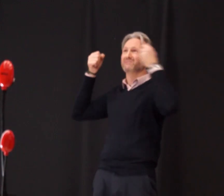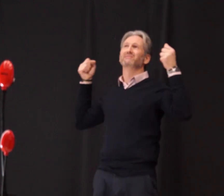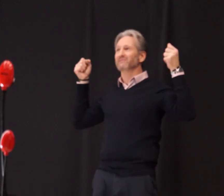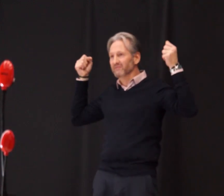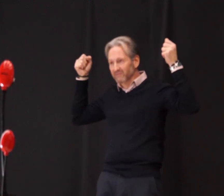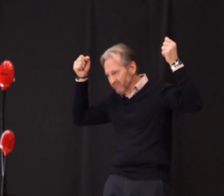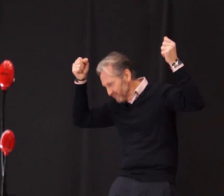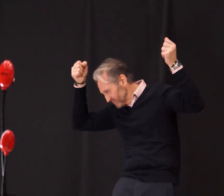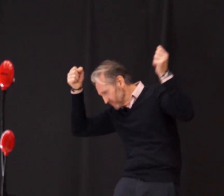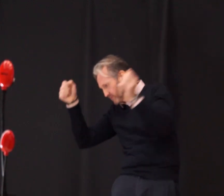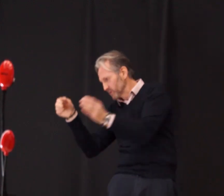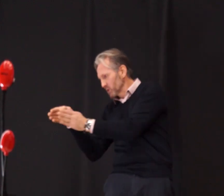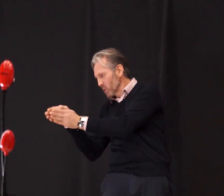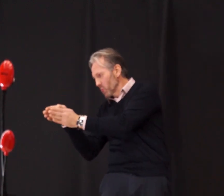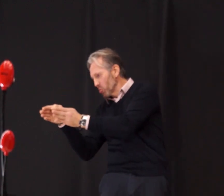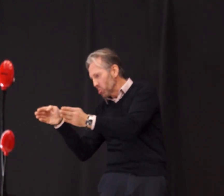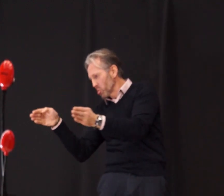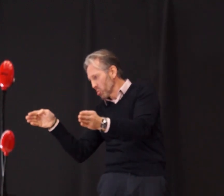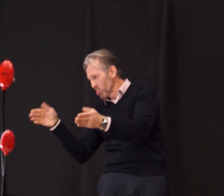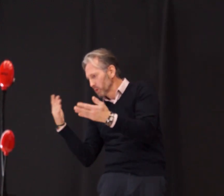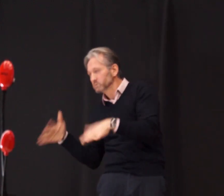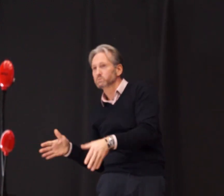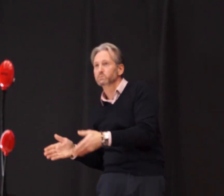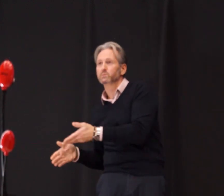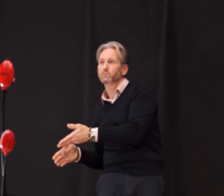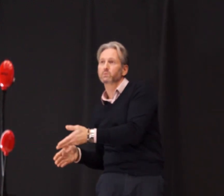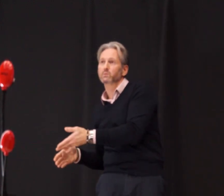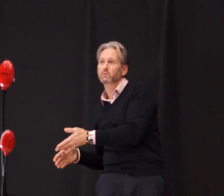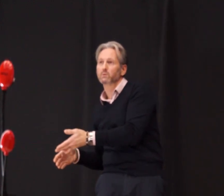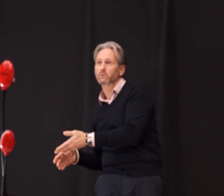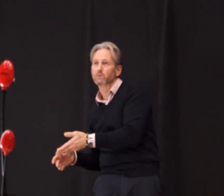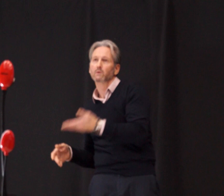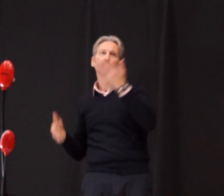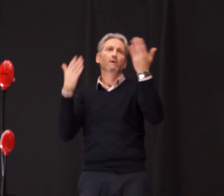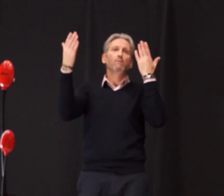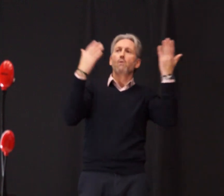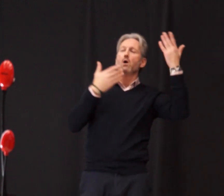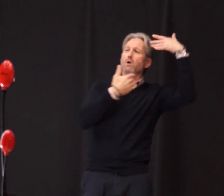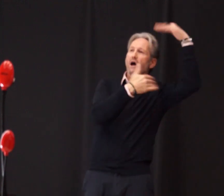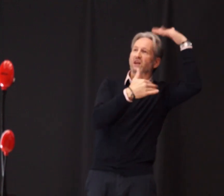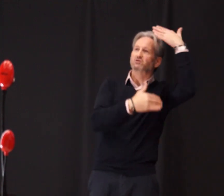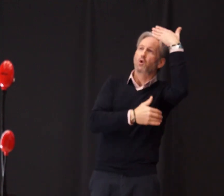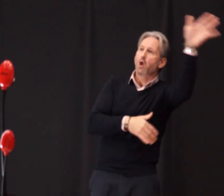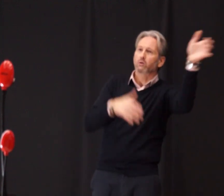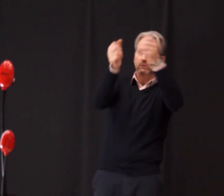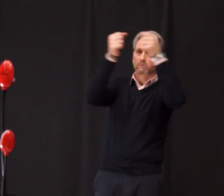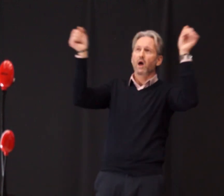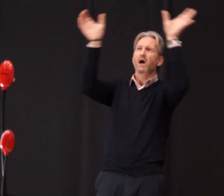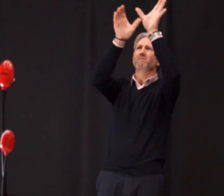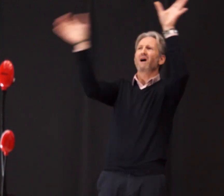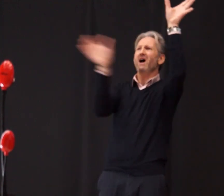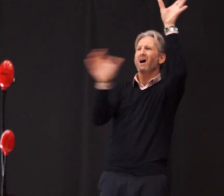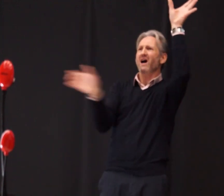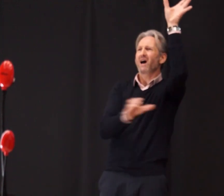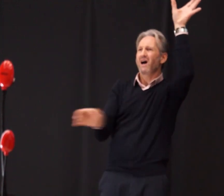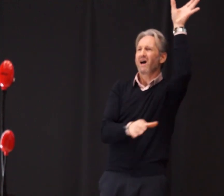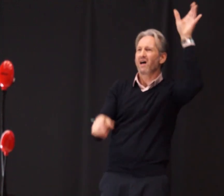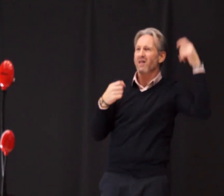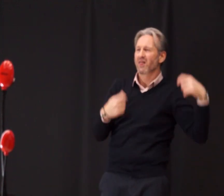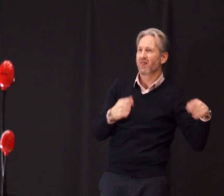aujourd'hui, on n'a pas de base de données, on n'a pas d'outils, on n'a pas de support en tout genre. Si on prend